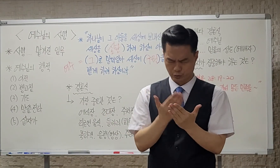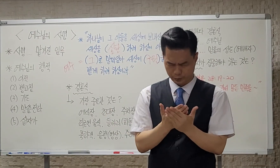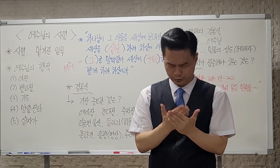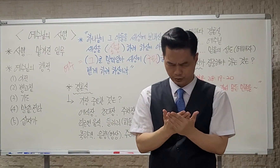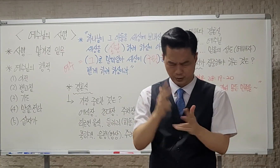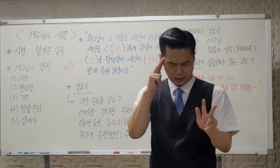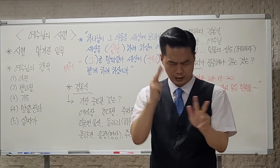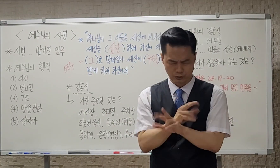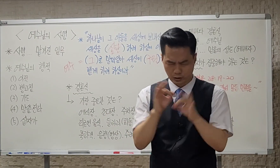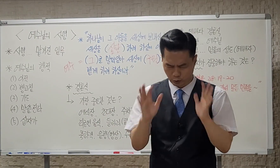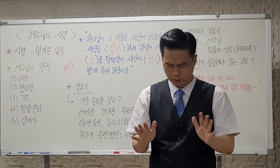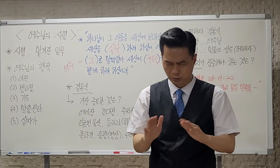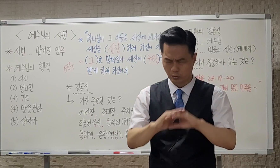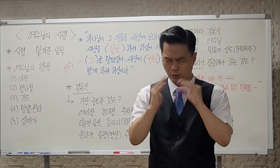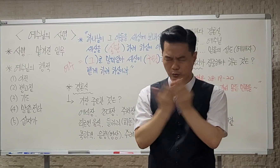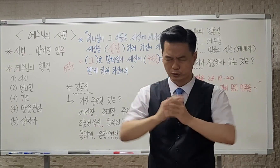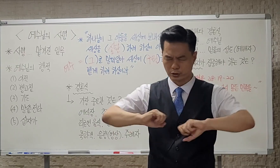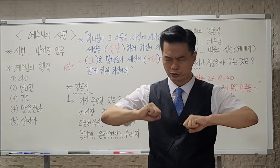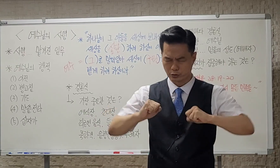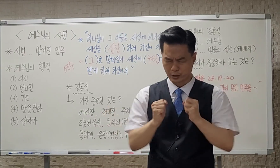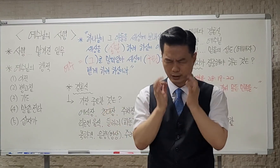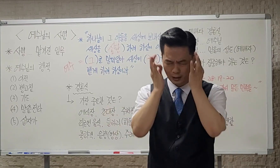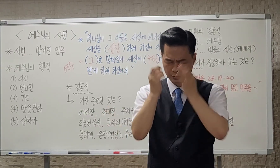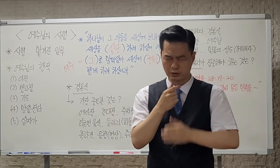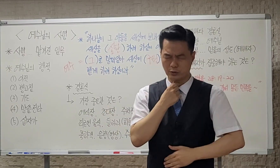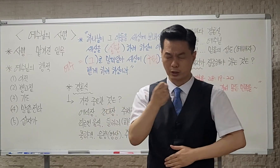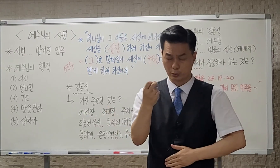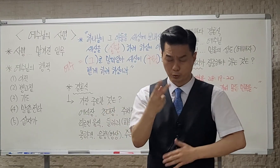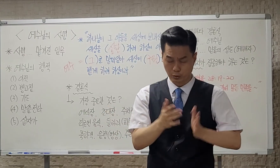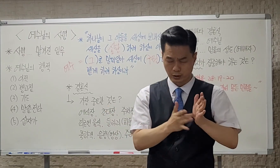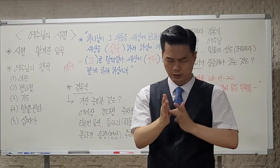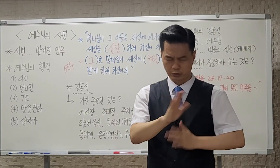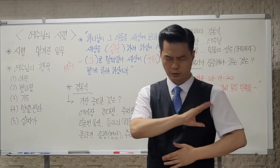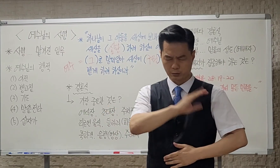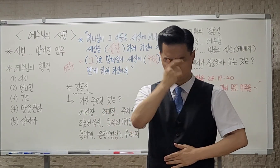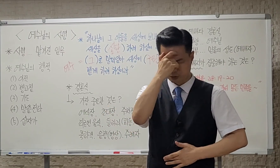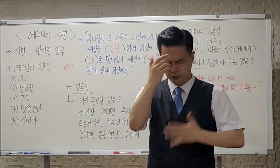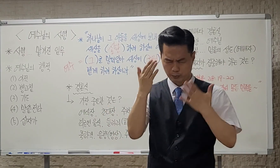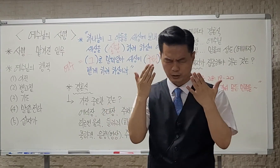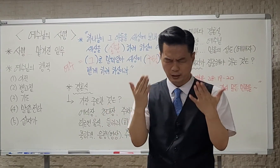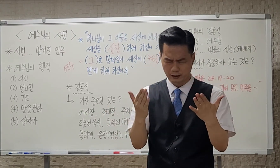도와주옵소서. 한 주간 동안도 온전히 순종하기를 간절히 소원하고 예수님의 이름으로 기도드립니다.